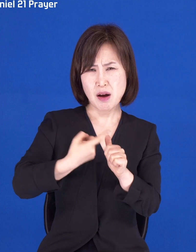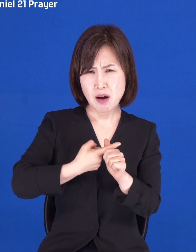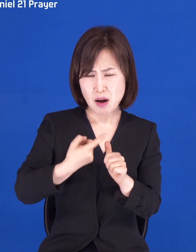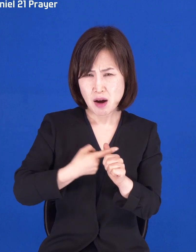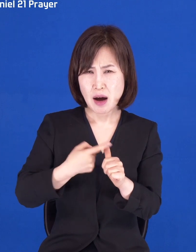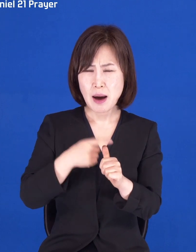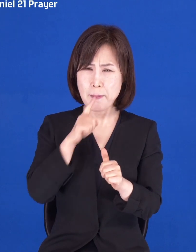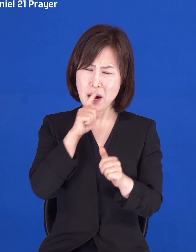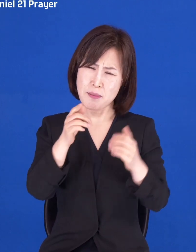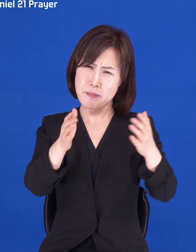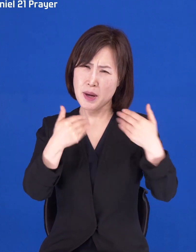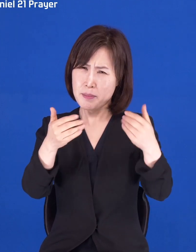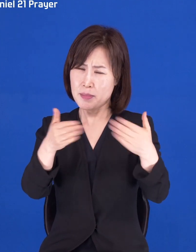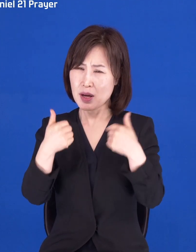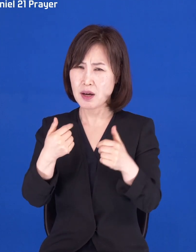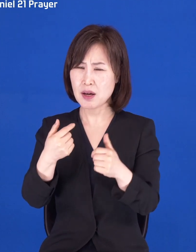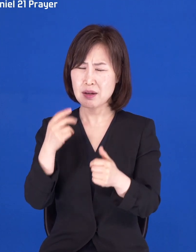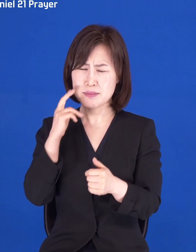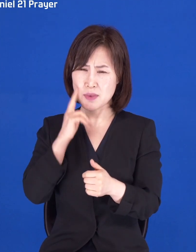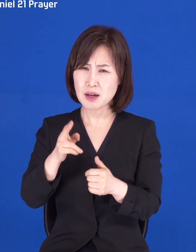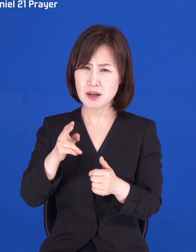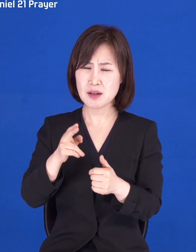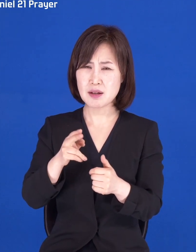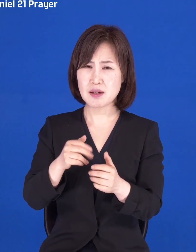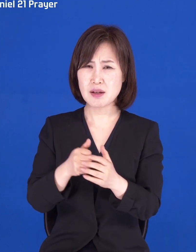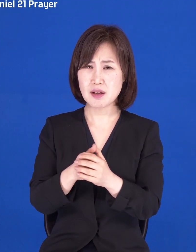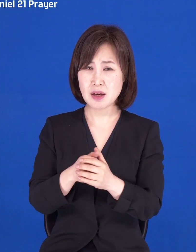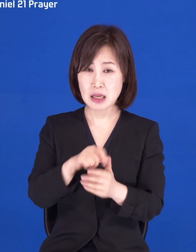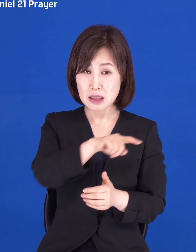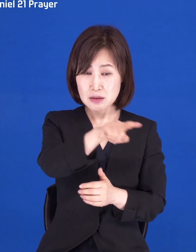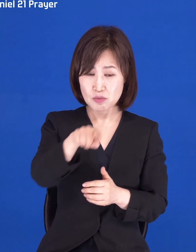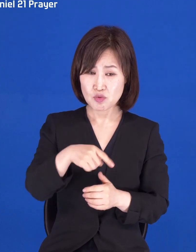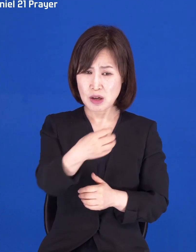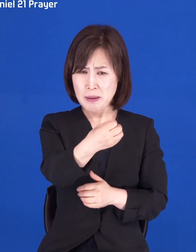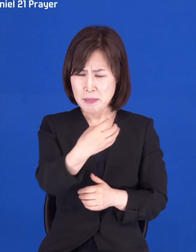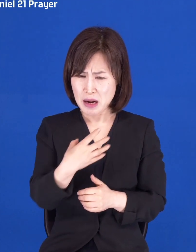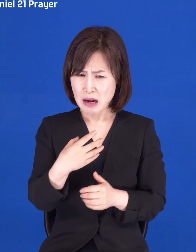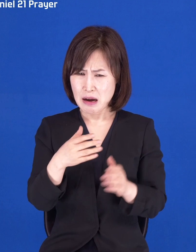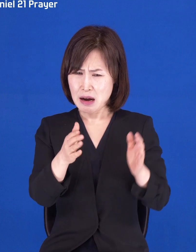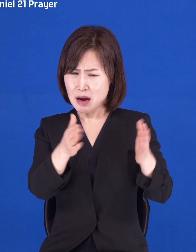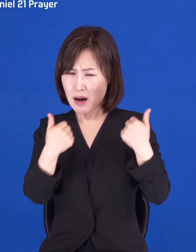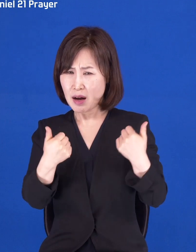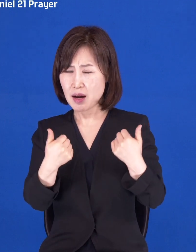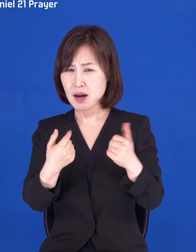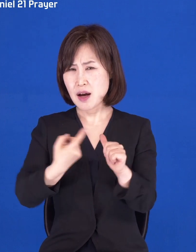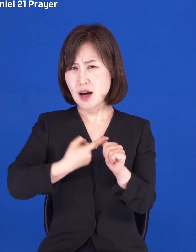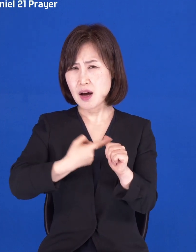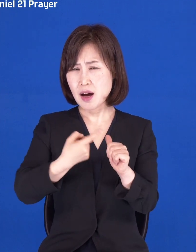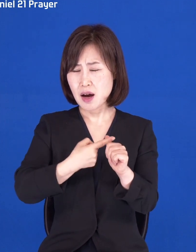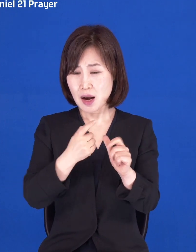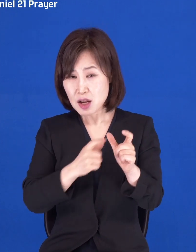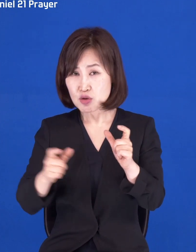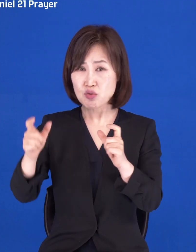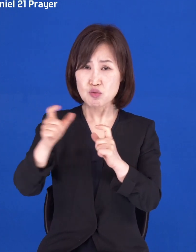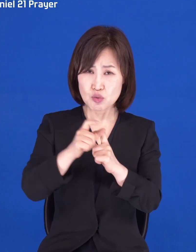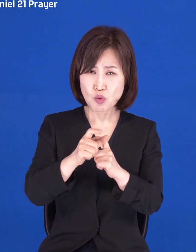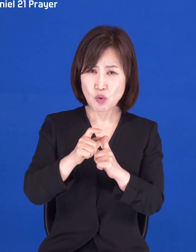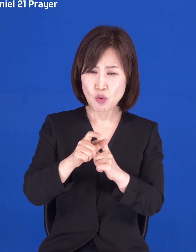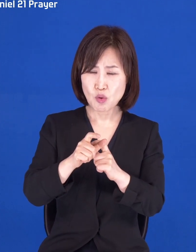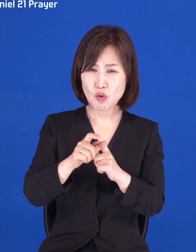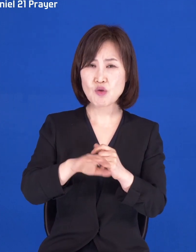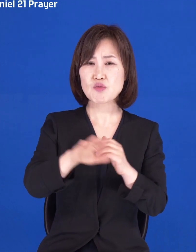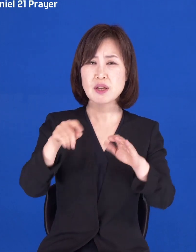막말을 쏟아냈습니다. 저들이 우리한테 막말을 쏟아내고 비난할수록 저희들 마음